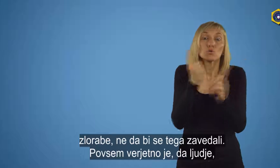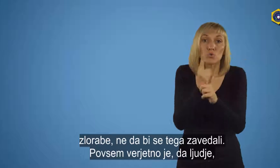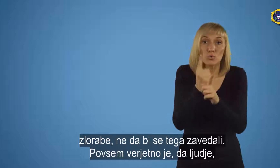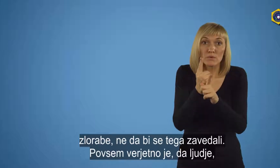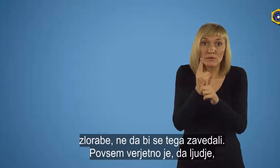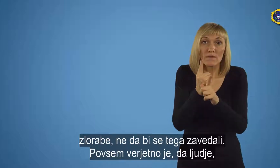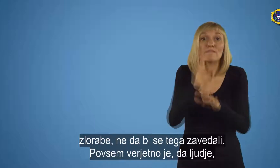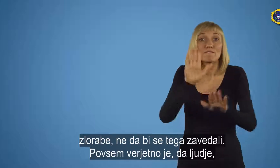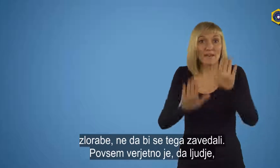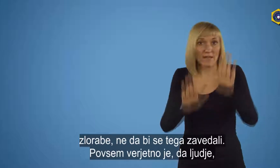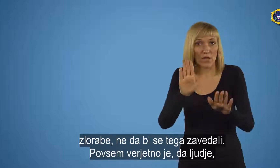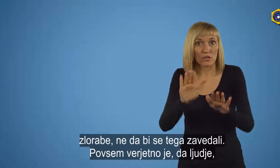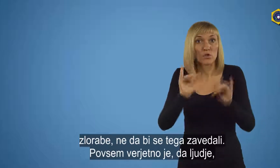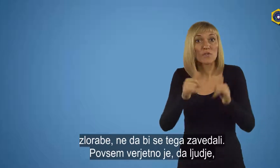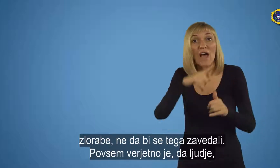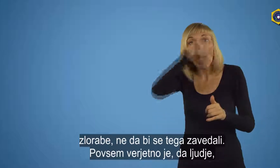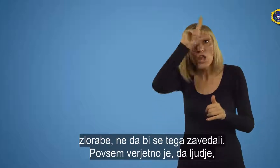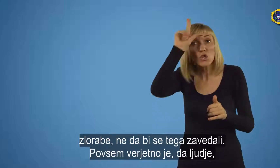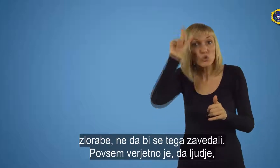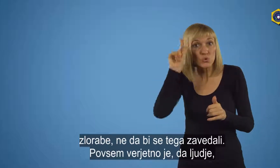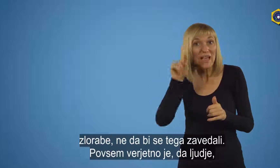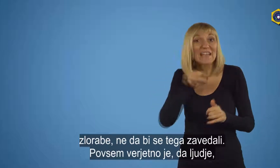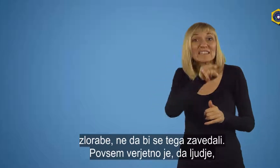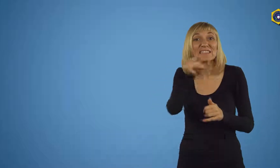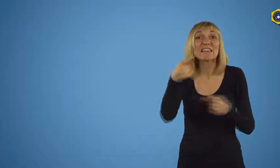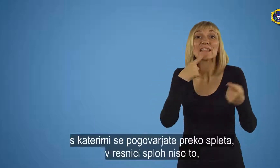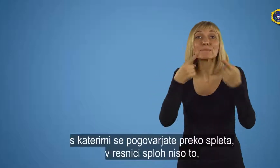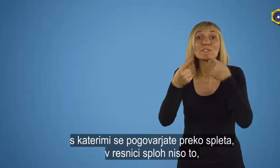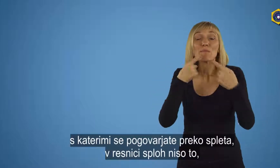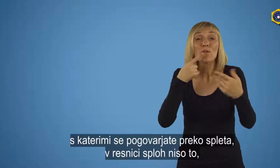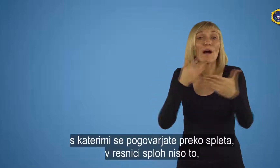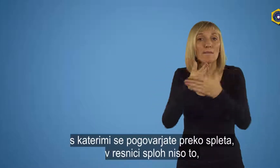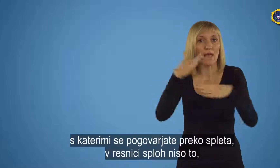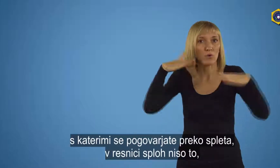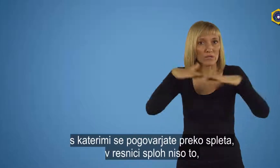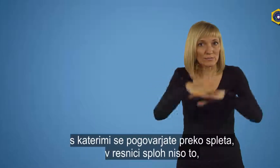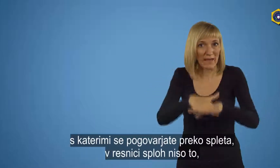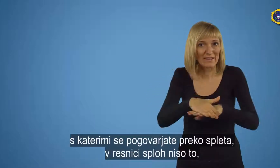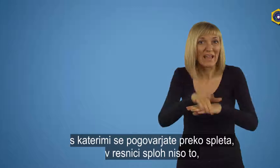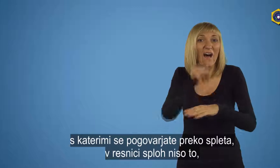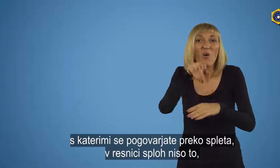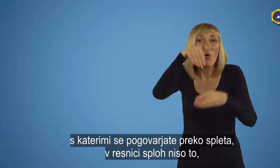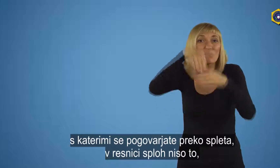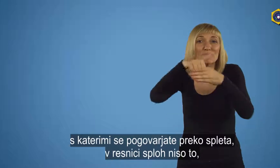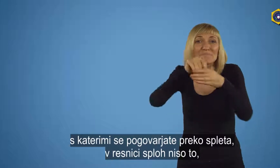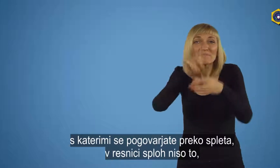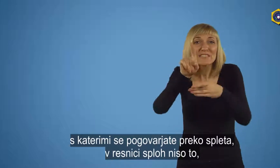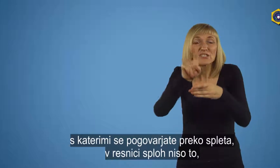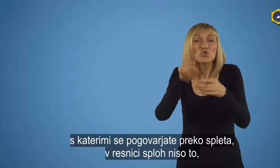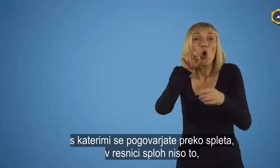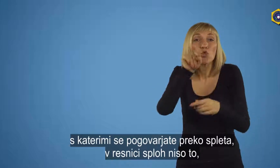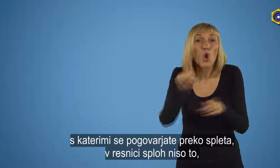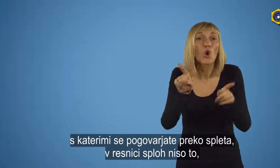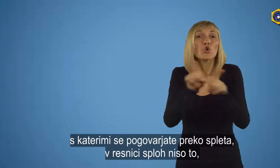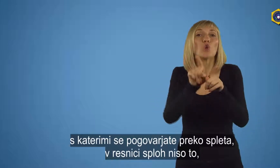Povsem verjetno je, da ljudje, s katerimi se pogovarjate preko spleta, v resnici sploh niso to, za kogar se predstavljajo.